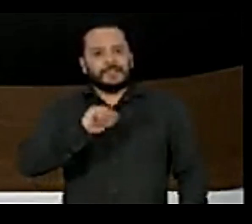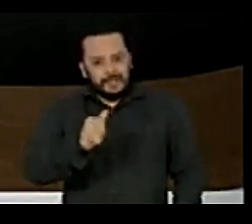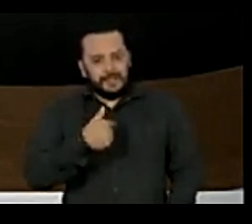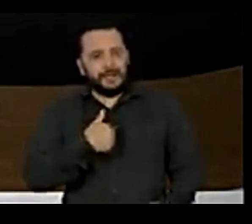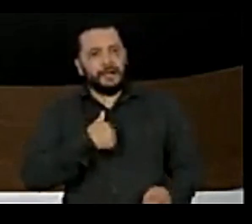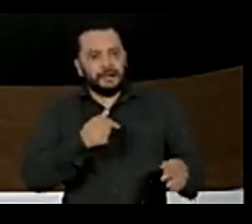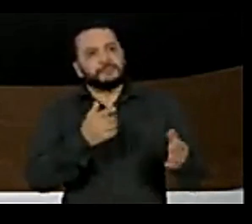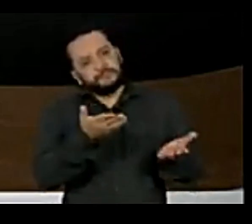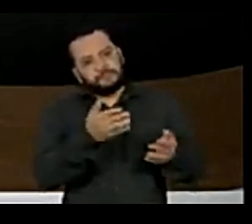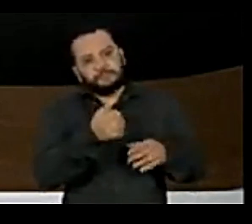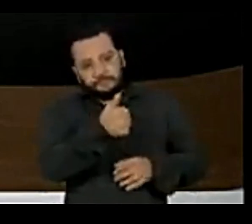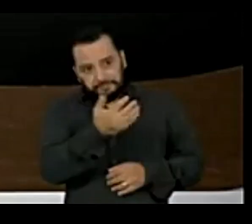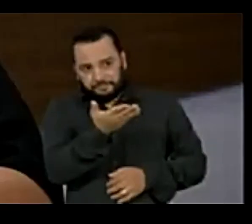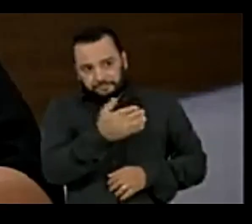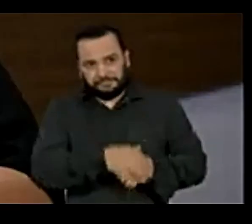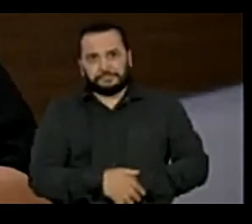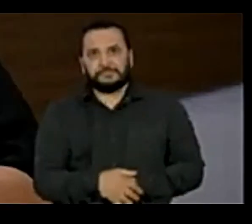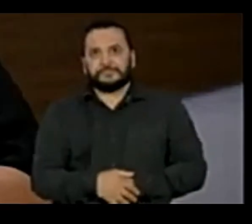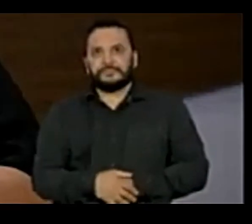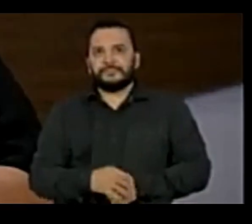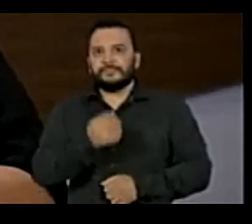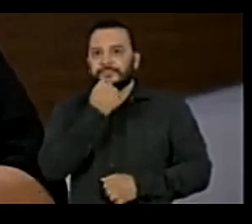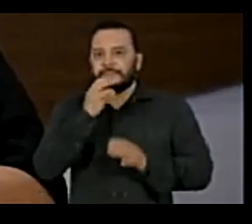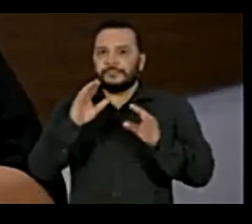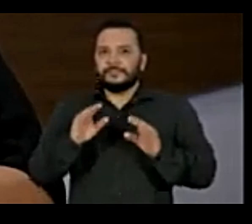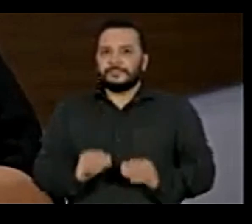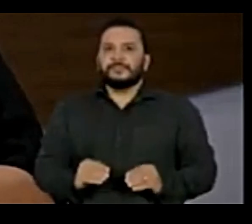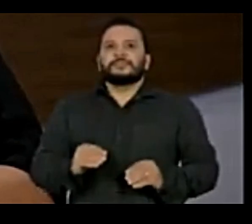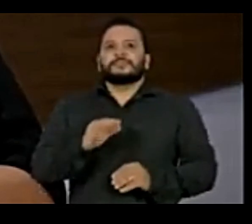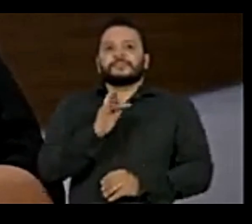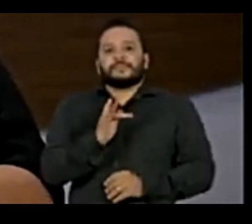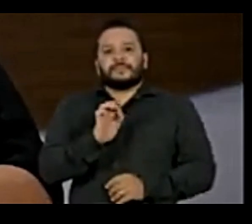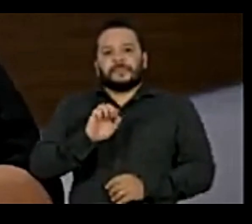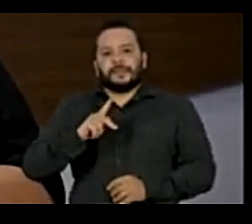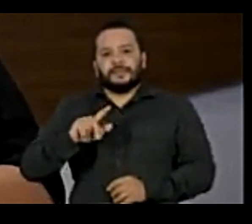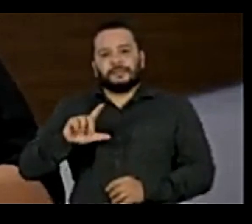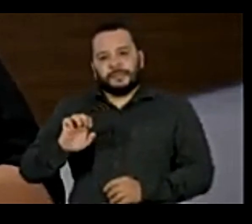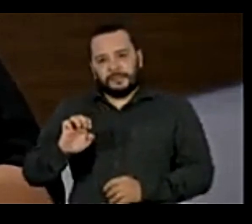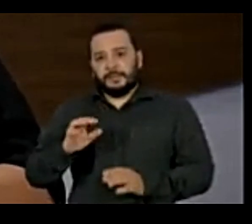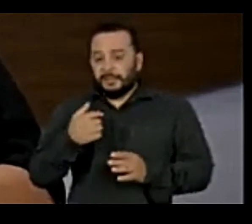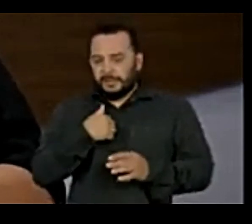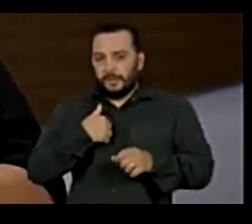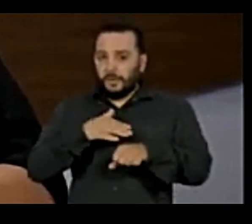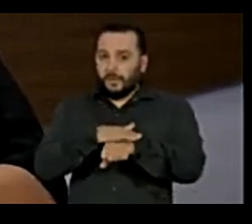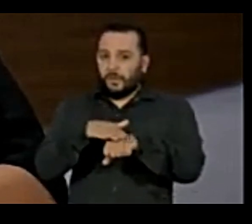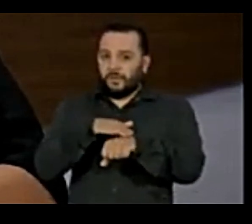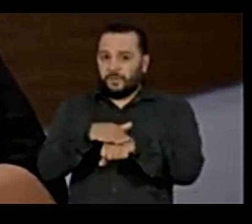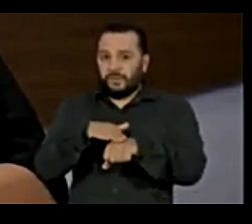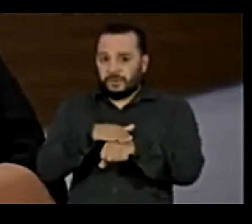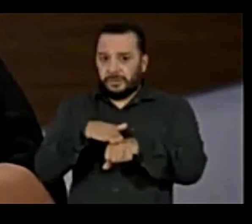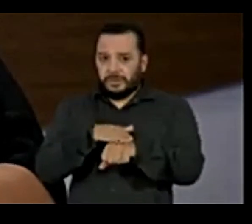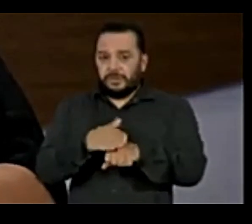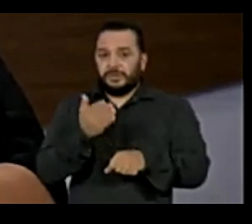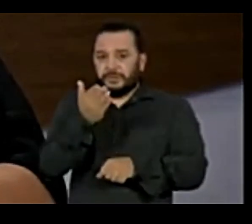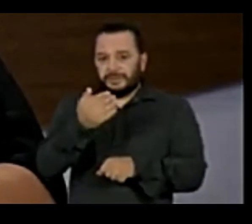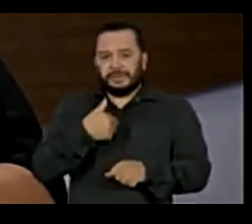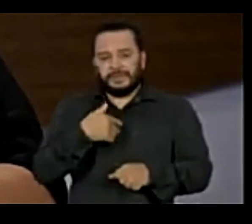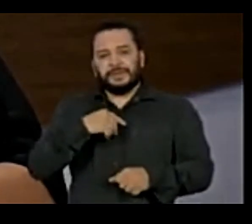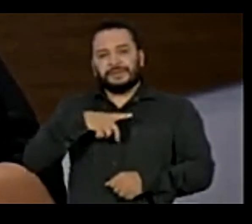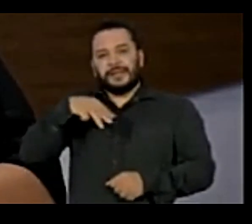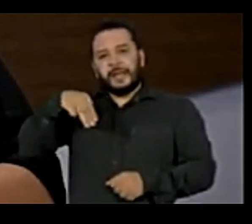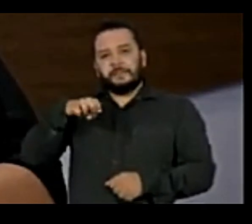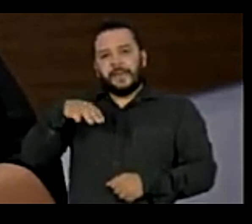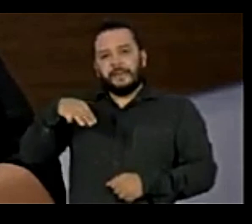aqui na ordem. Ticá. Boa noite, Felipe. Não poderia começar essa conversa com você sem falar de um meme que surgiu